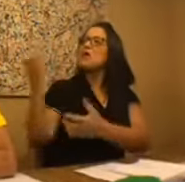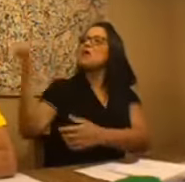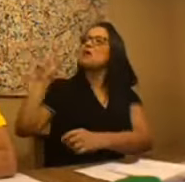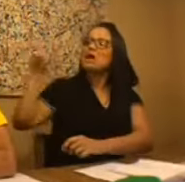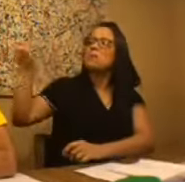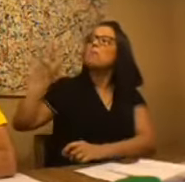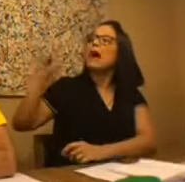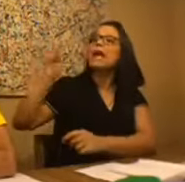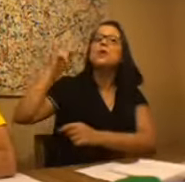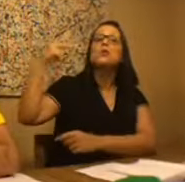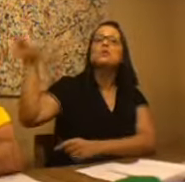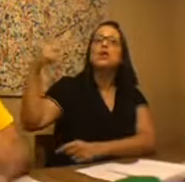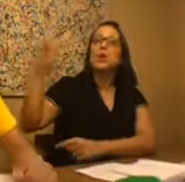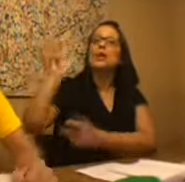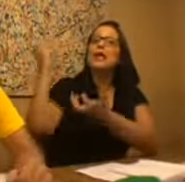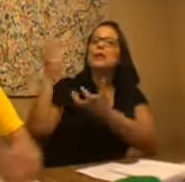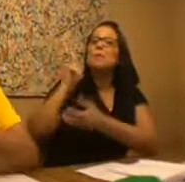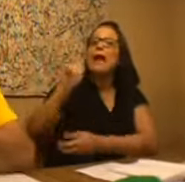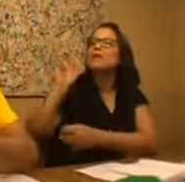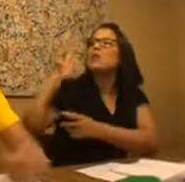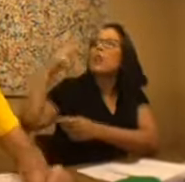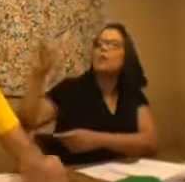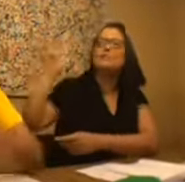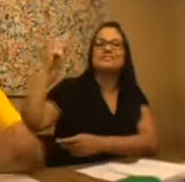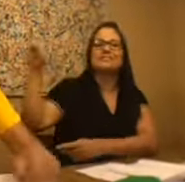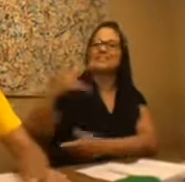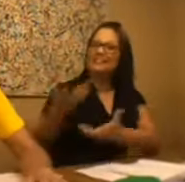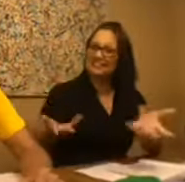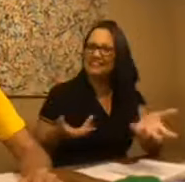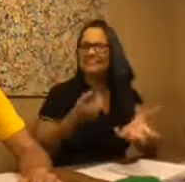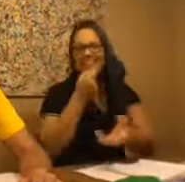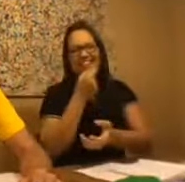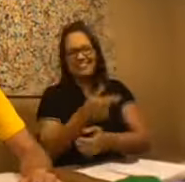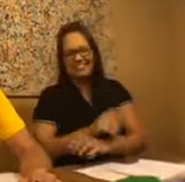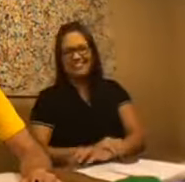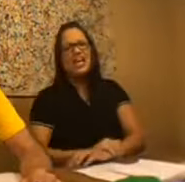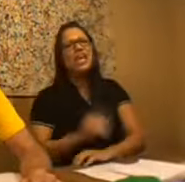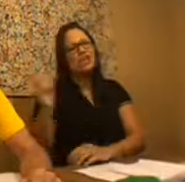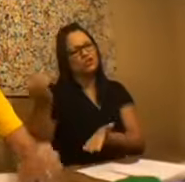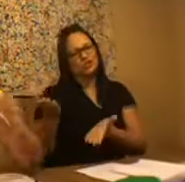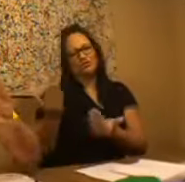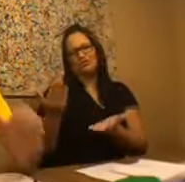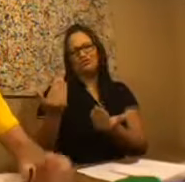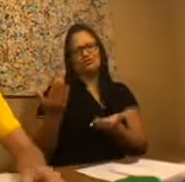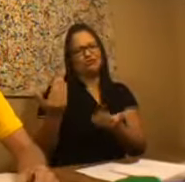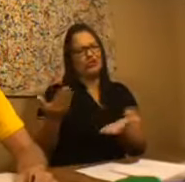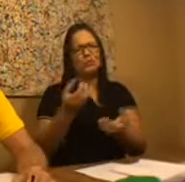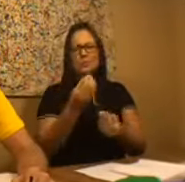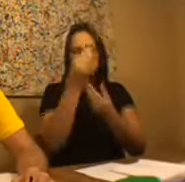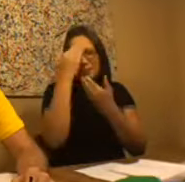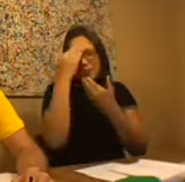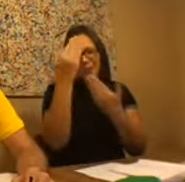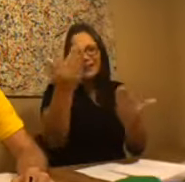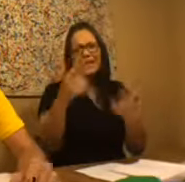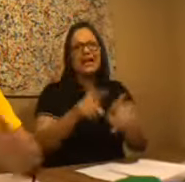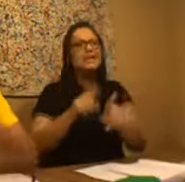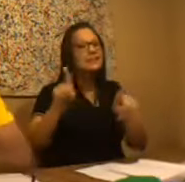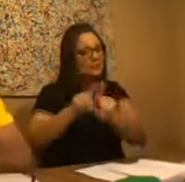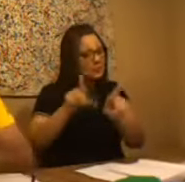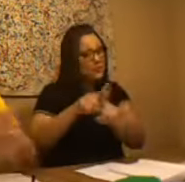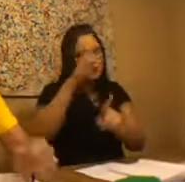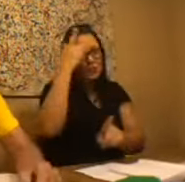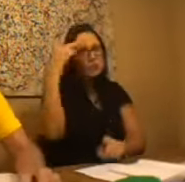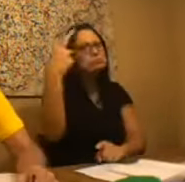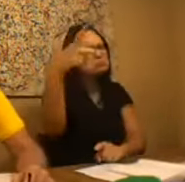você saber é um garoto jovem na política meu muito obrigado aos paulistas